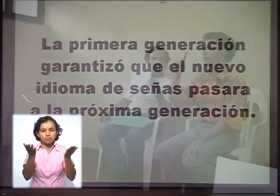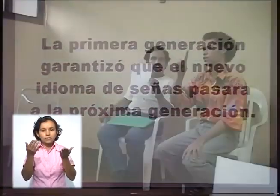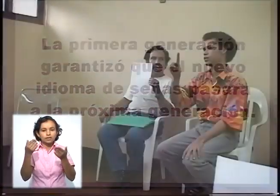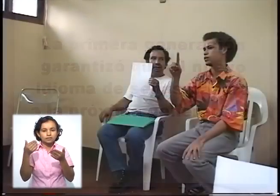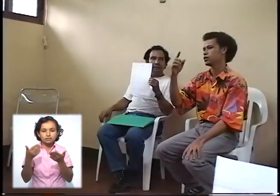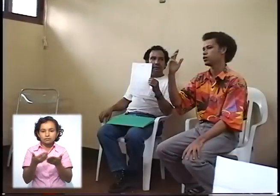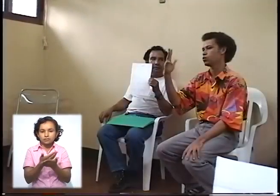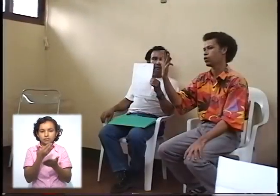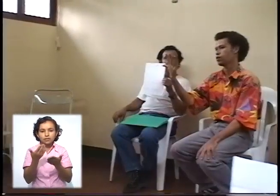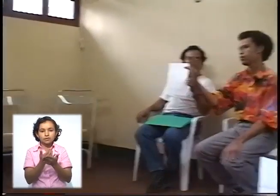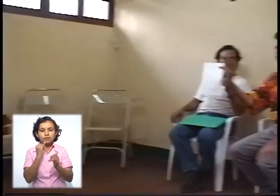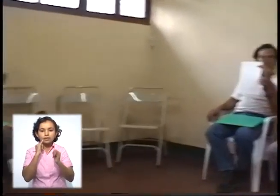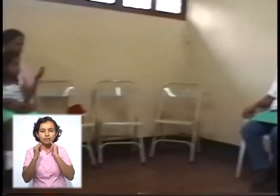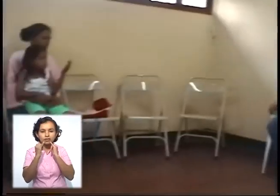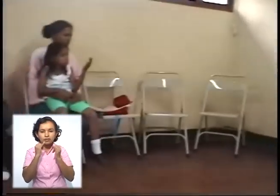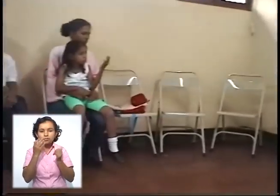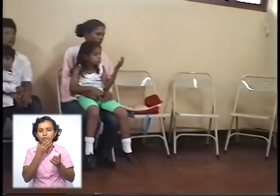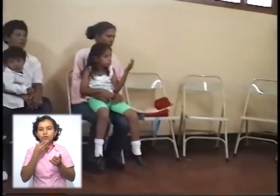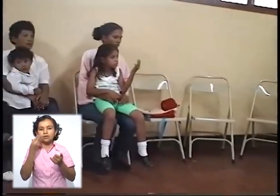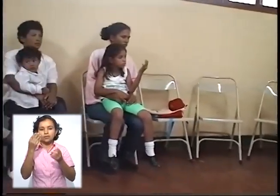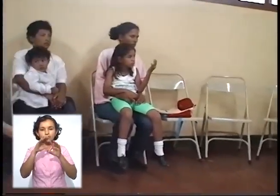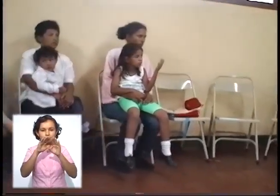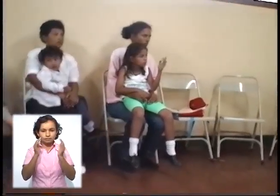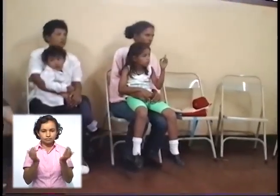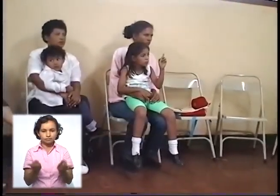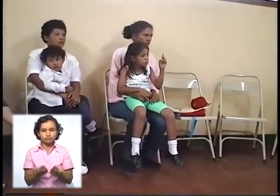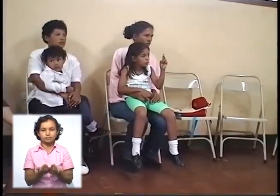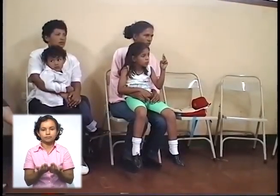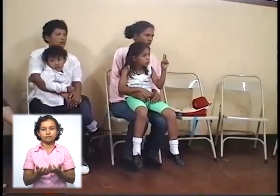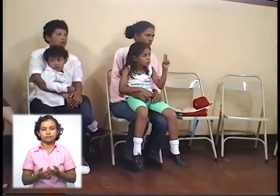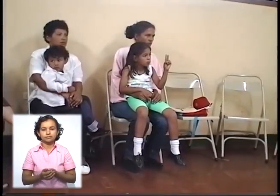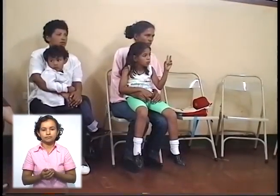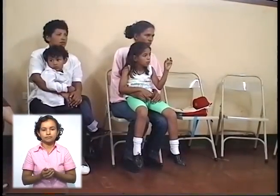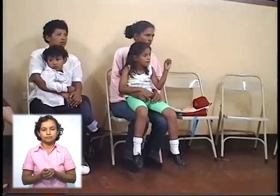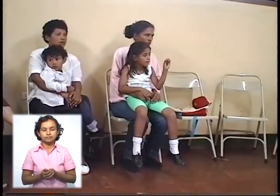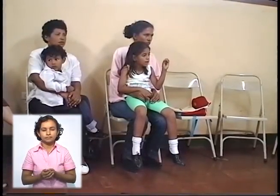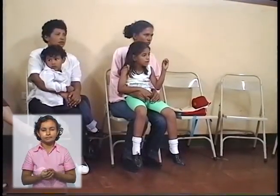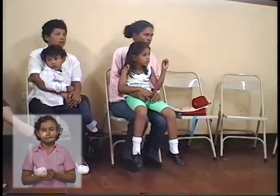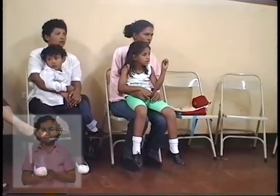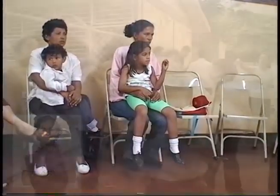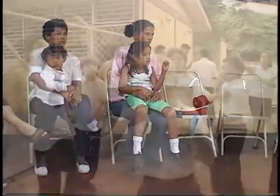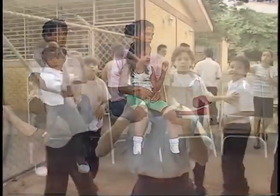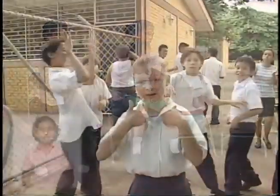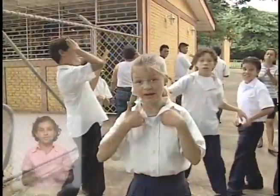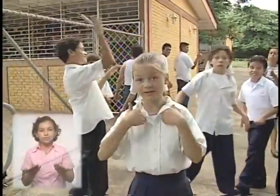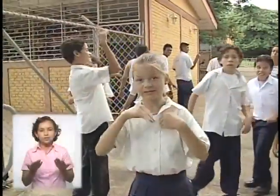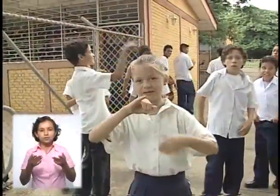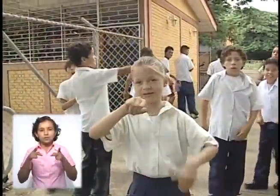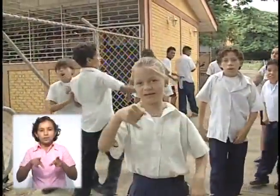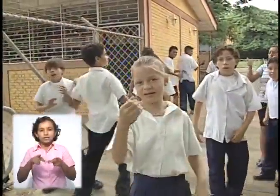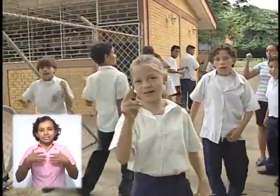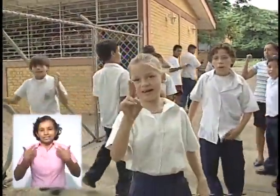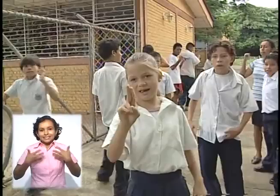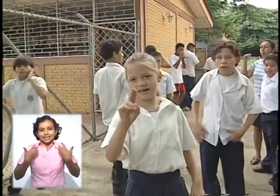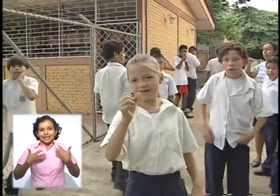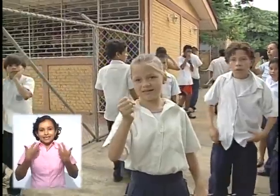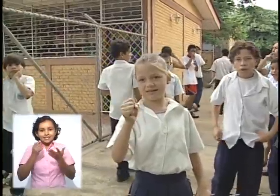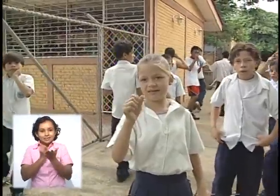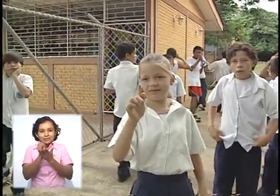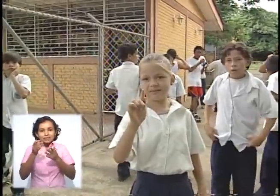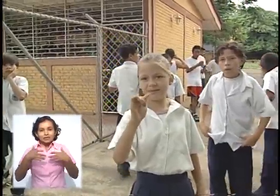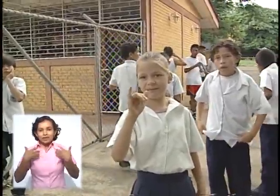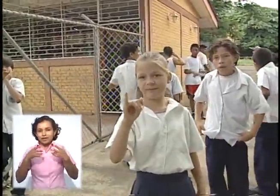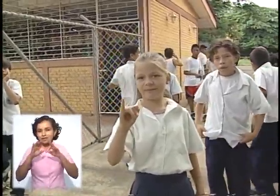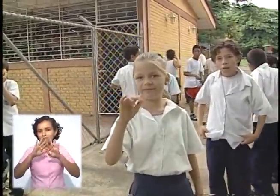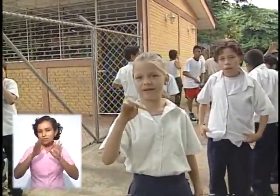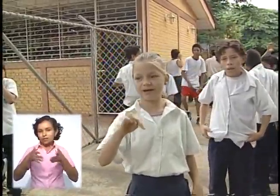mundo. La primera generación garantizó que el nuevo idioma de señas pasara a la próxima generación. El júbilo de las